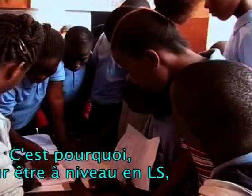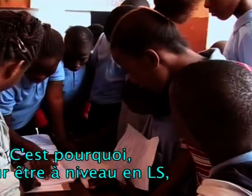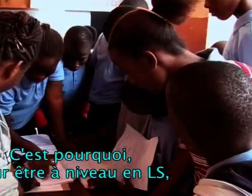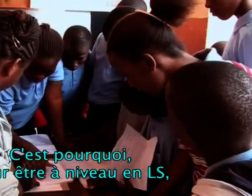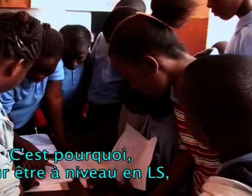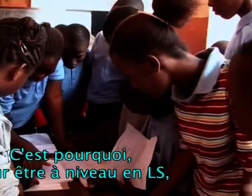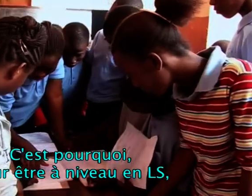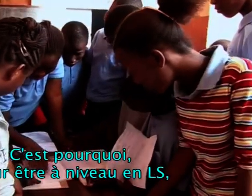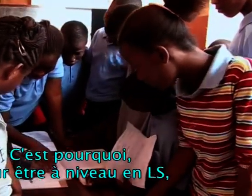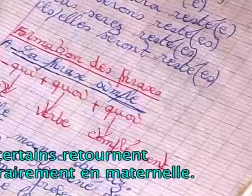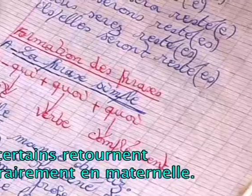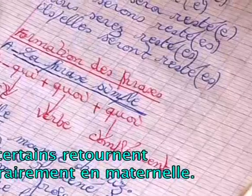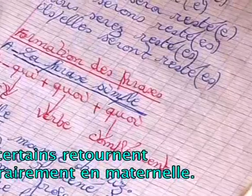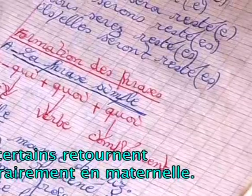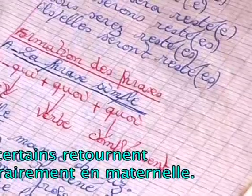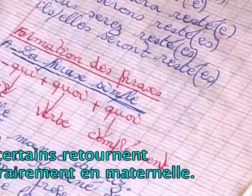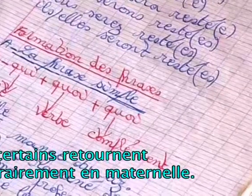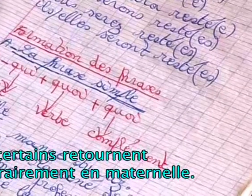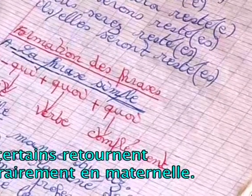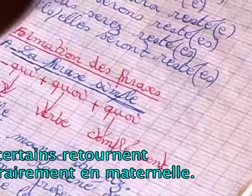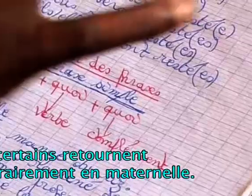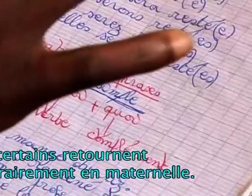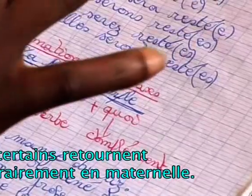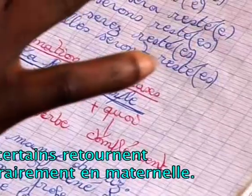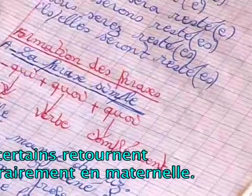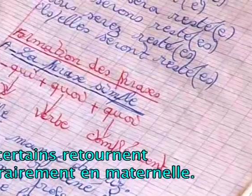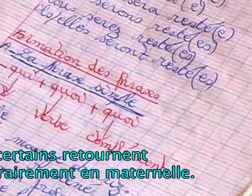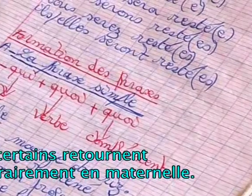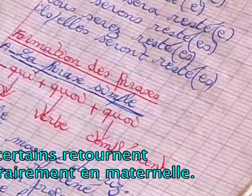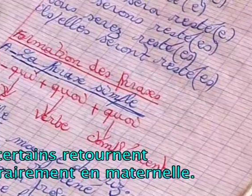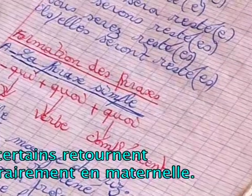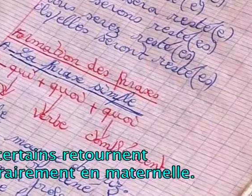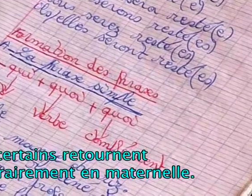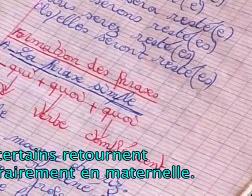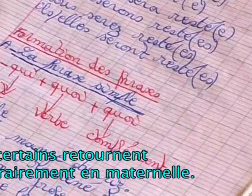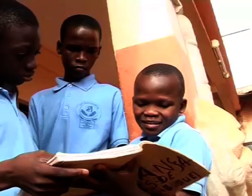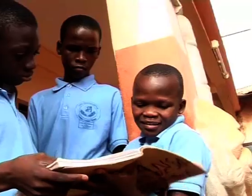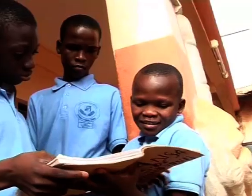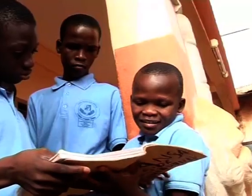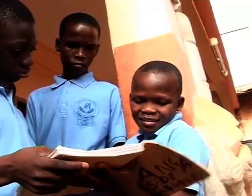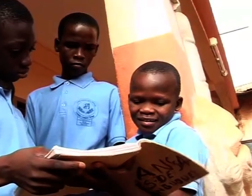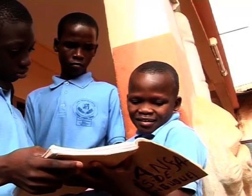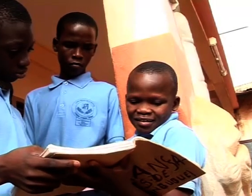leur méconnaissance de la langue des signes, retournent en maternelle le temps de se mettre à niveau.